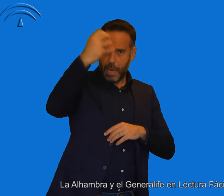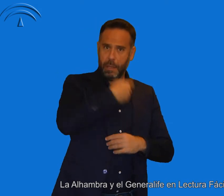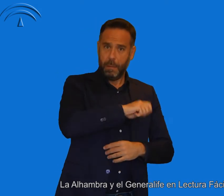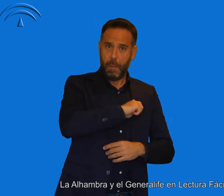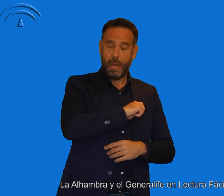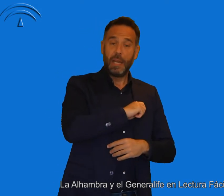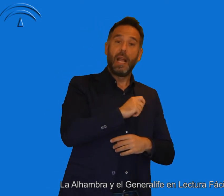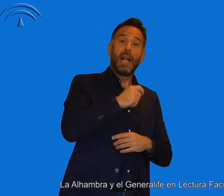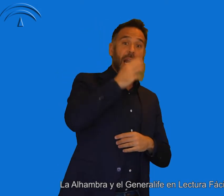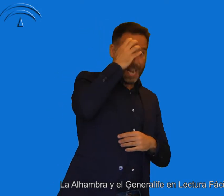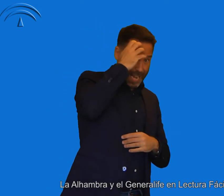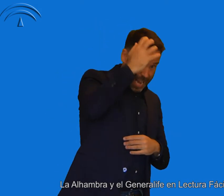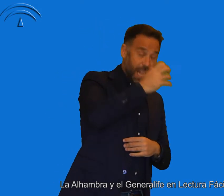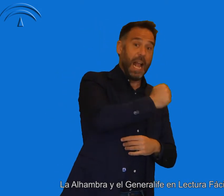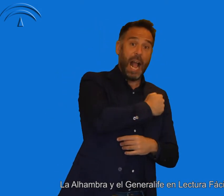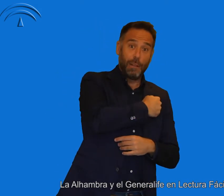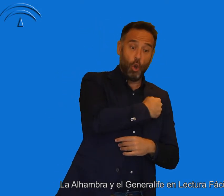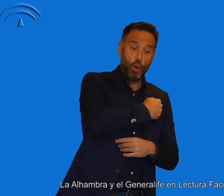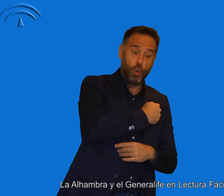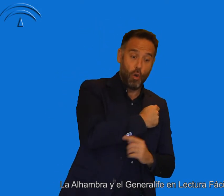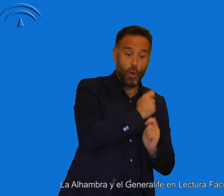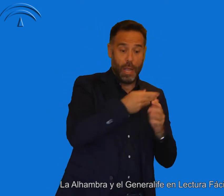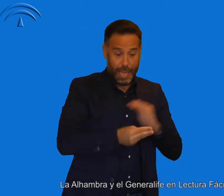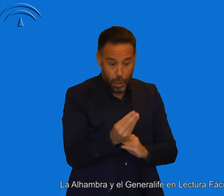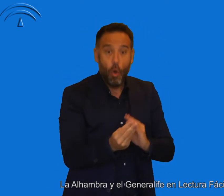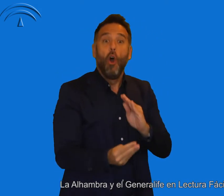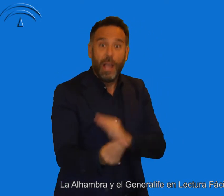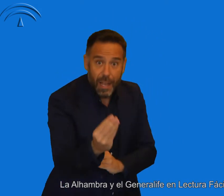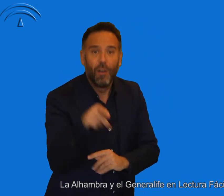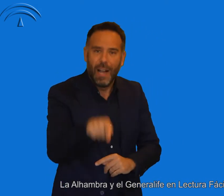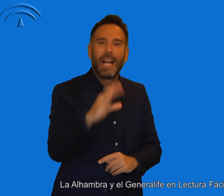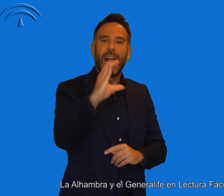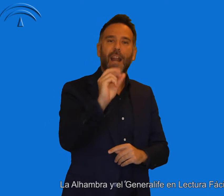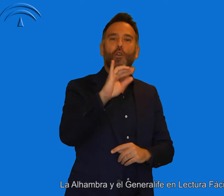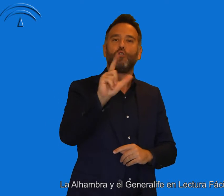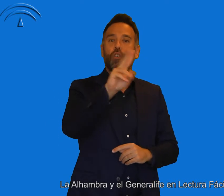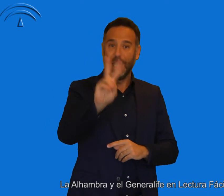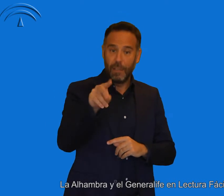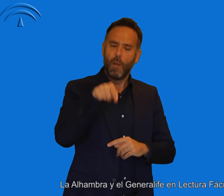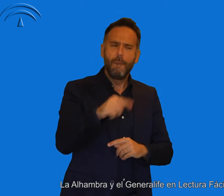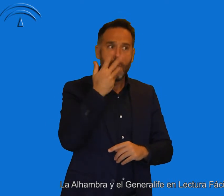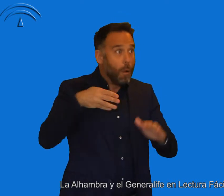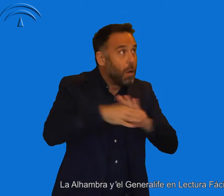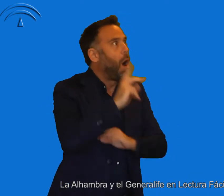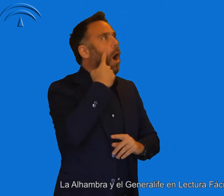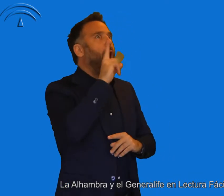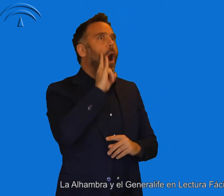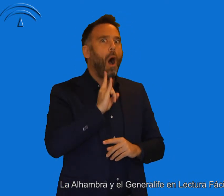Fue construido por orden de Carlos V, nieto de los reyes católicos. Le había gustado mucho la Alhambra